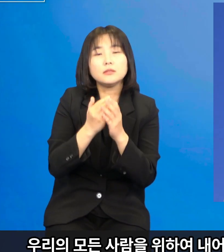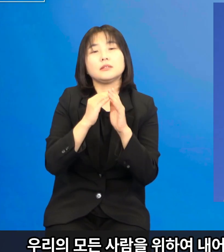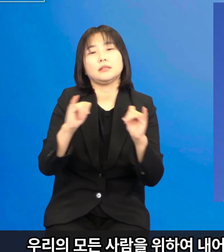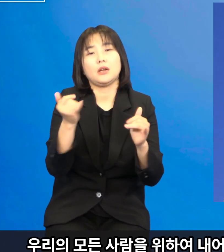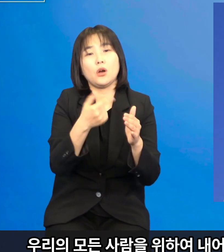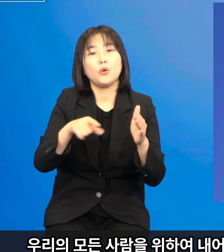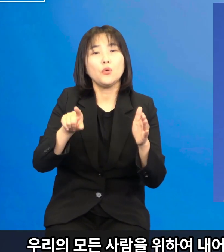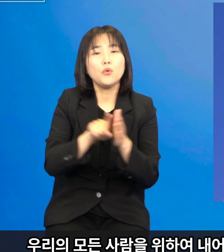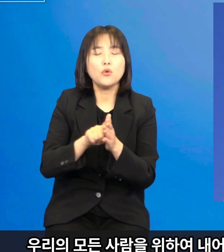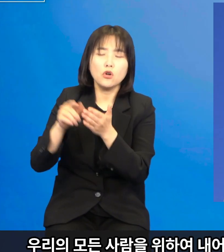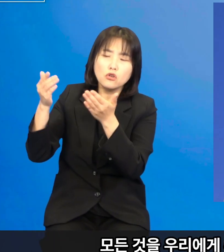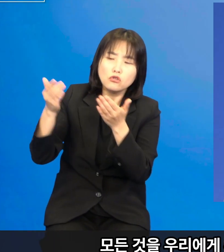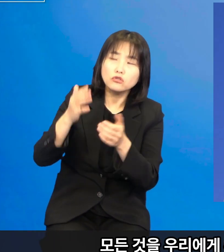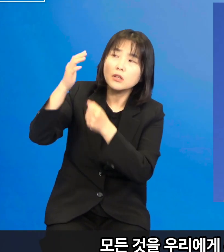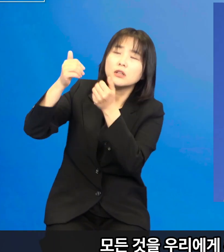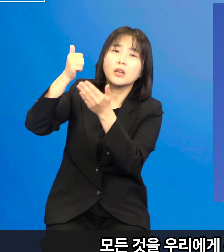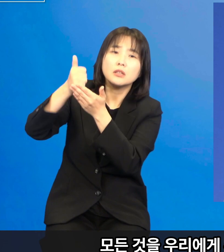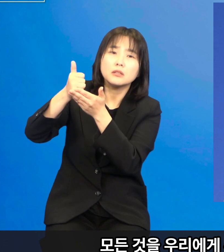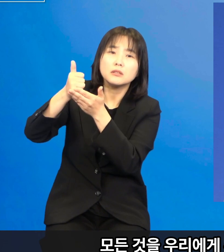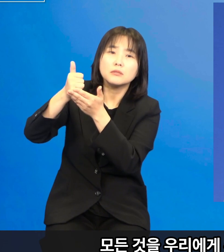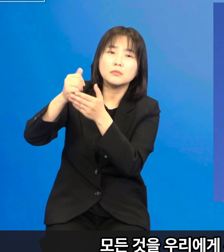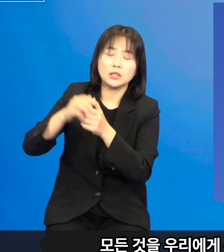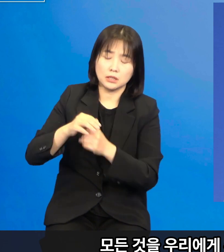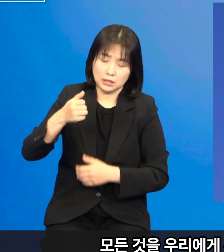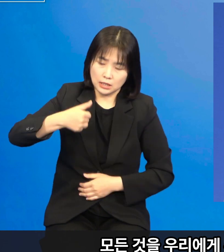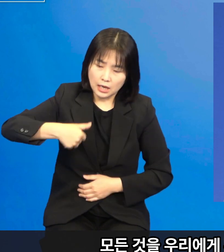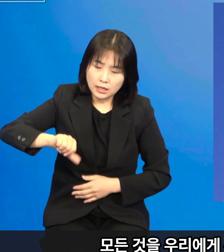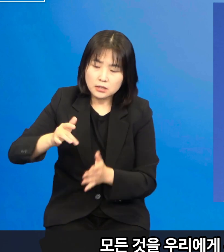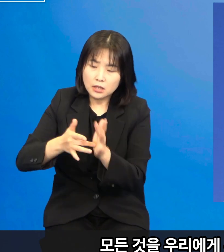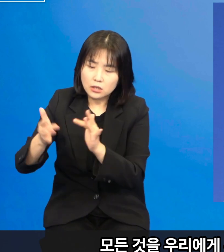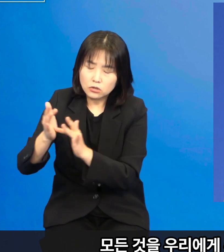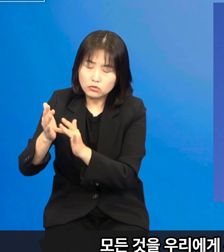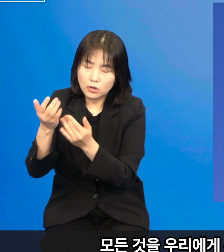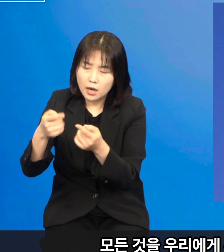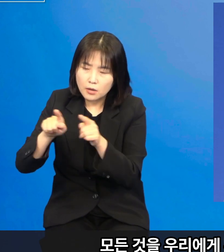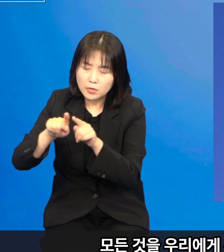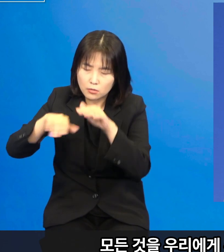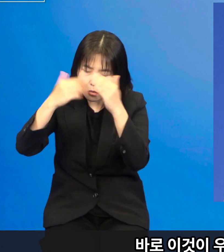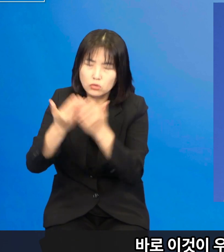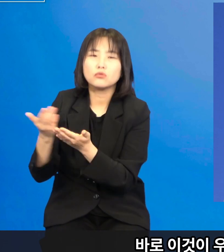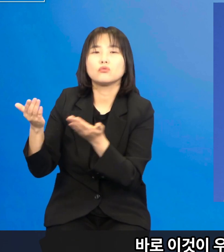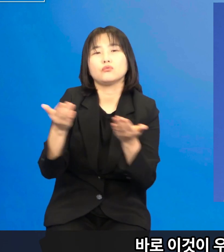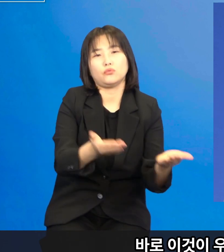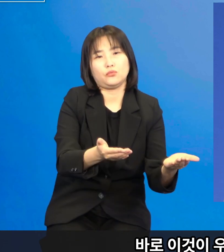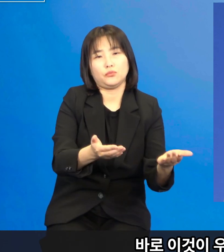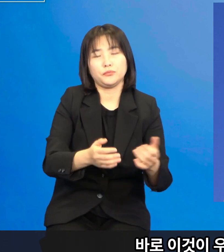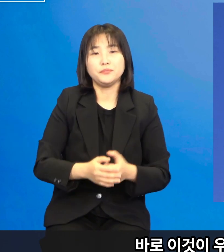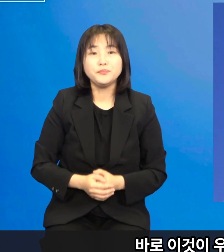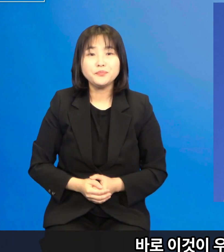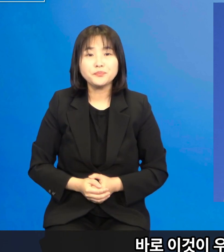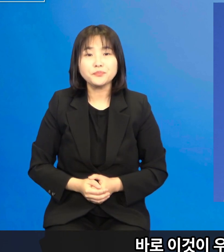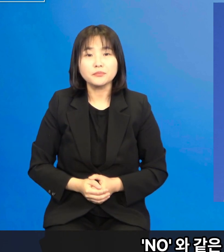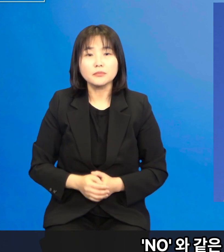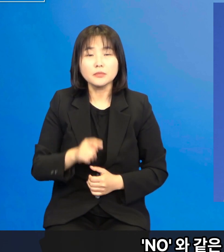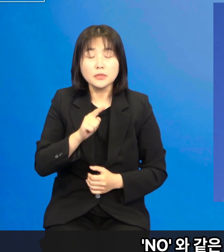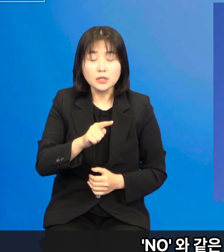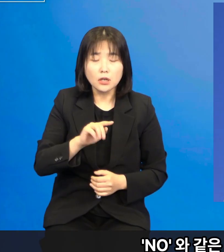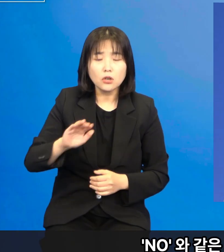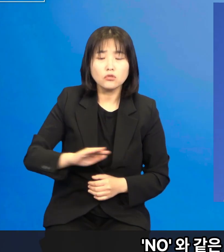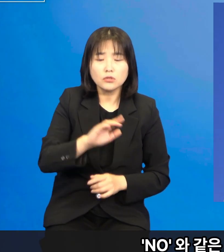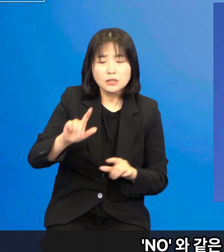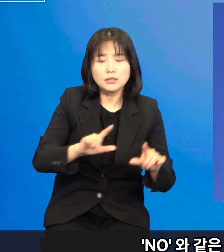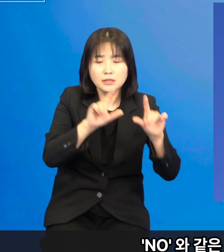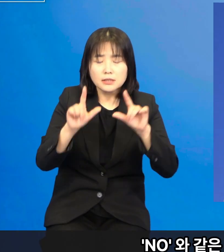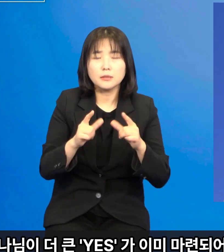위하여 내어주시니까 어찌 그 아들과 함께 모든 것을 우리에게 주시지 아니하겠느냐. 바로 이것이 우리의 삶 가운데 노와